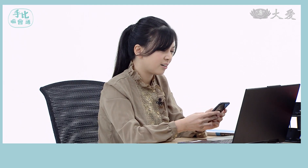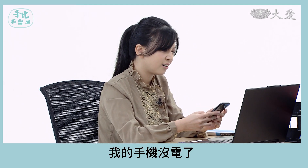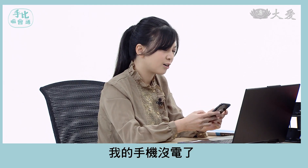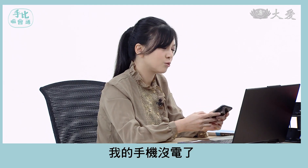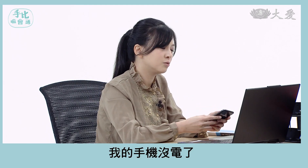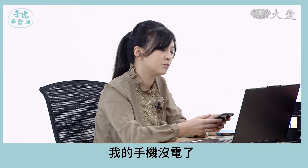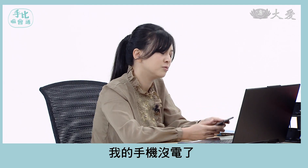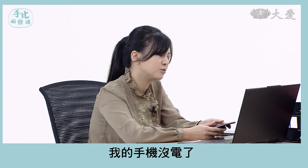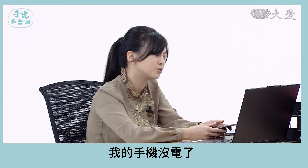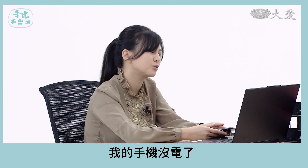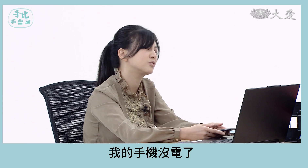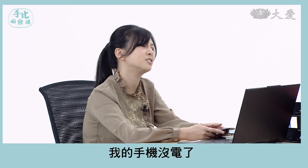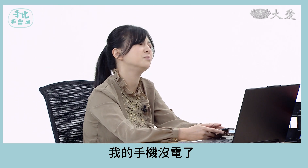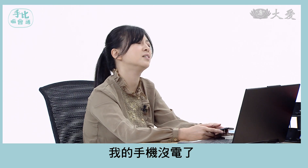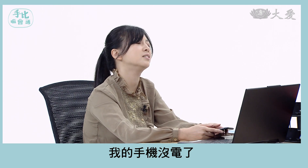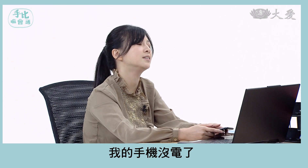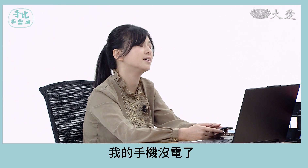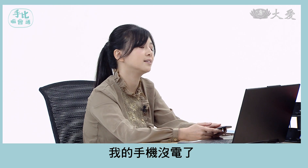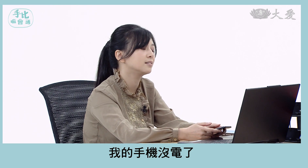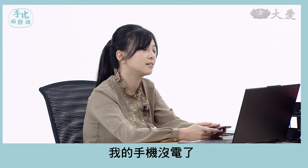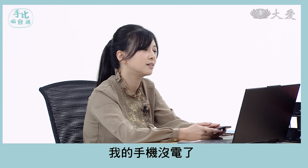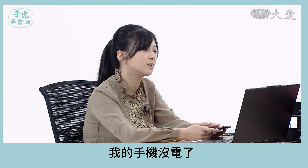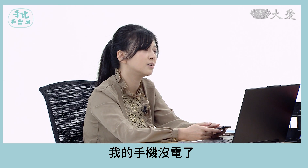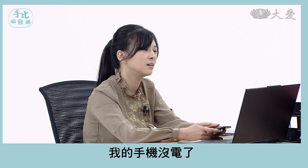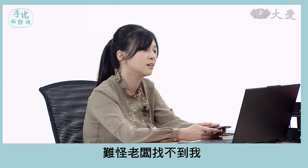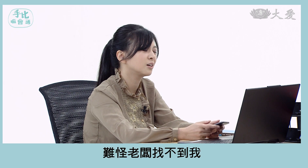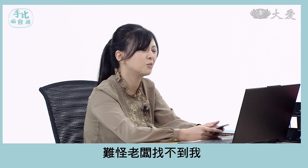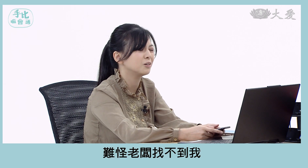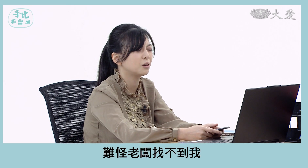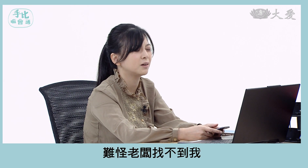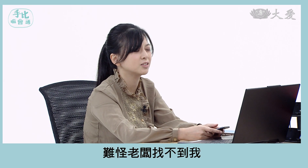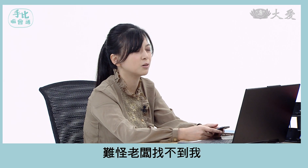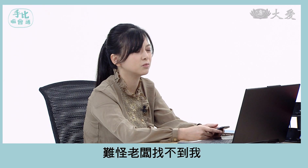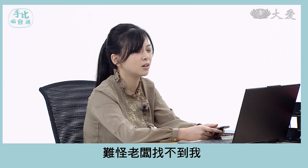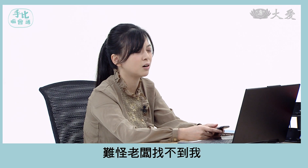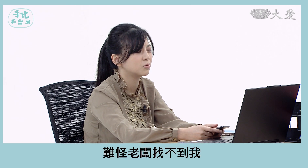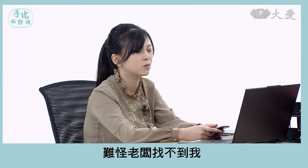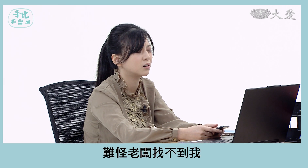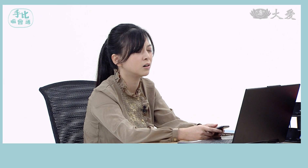哦，我手机没电了，难怪老板找不到我。